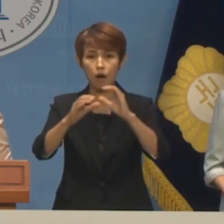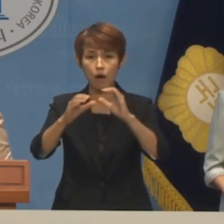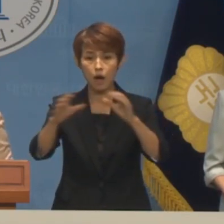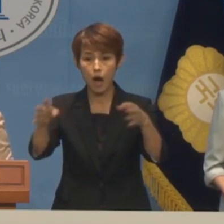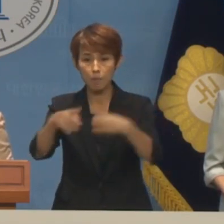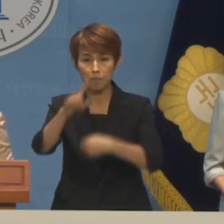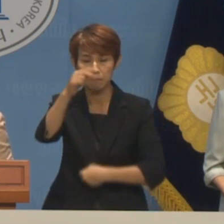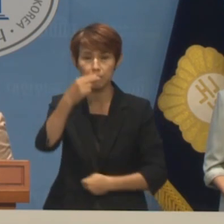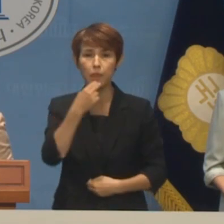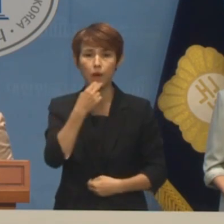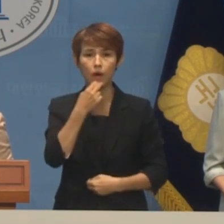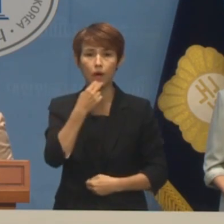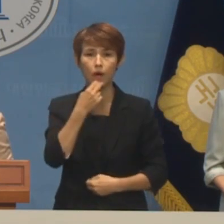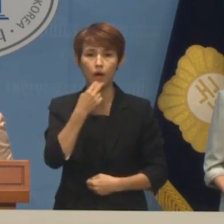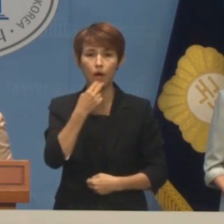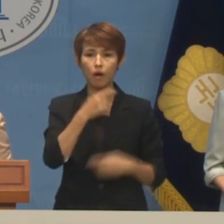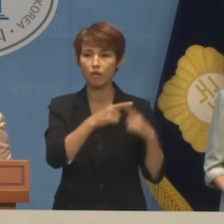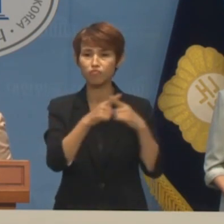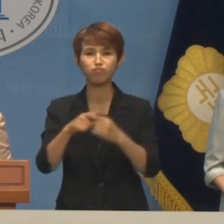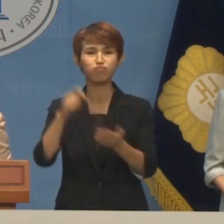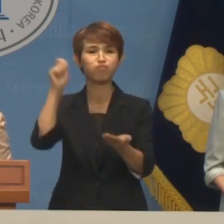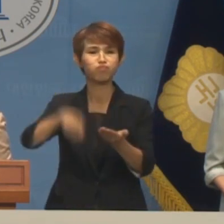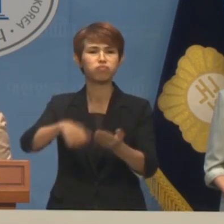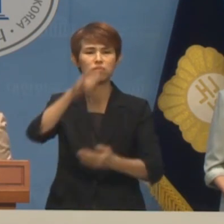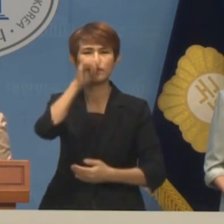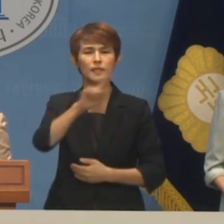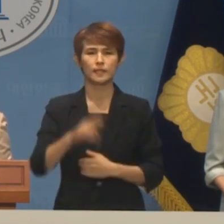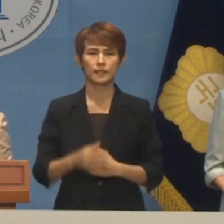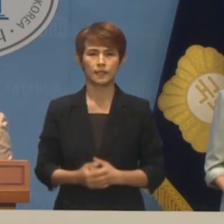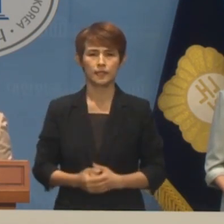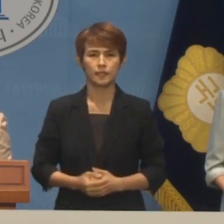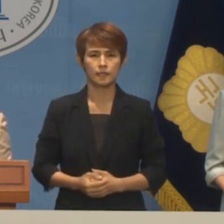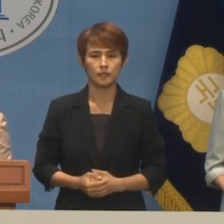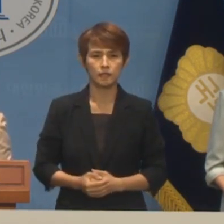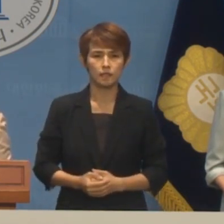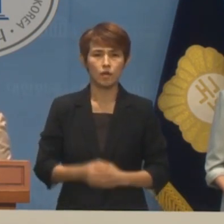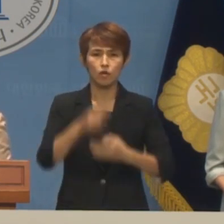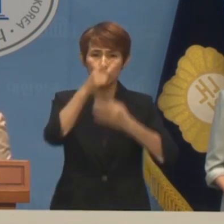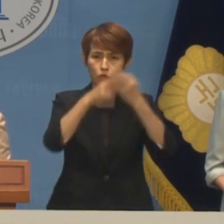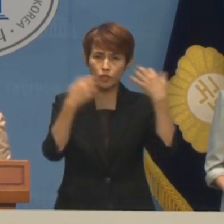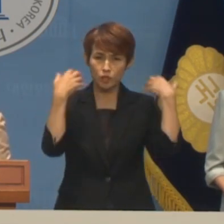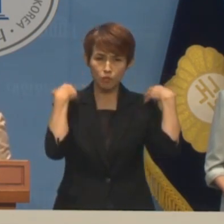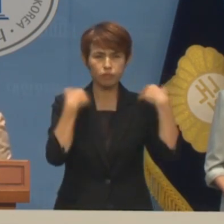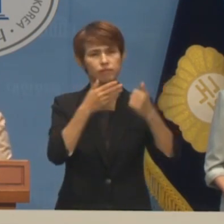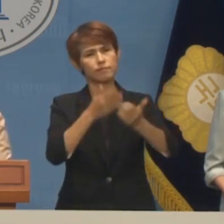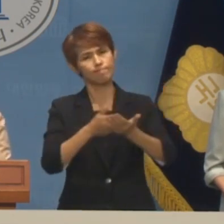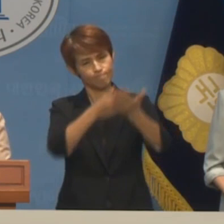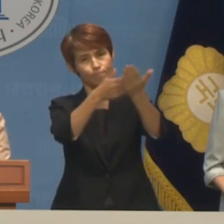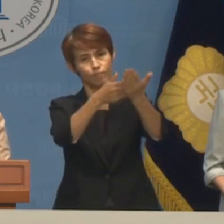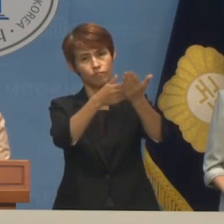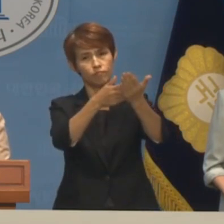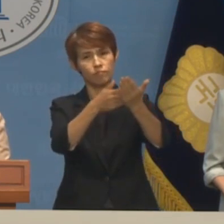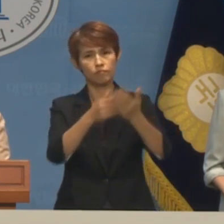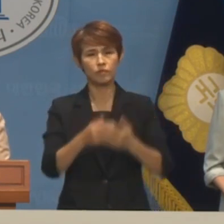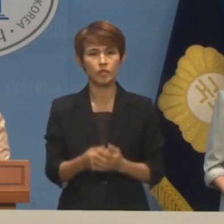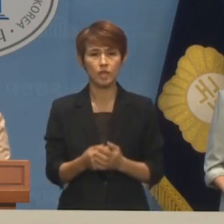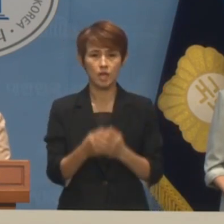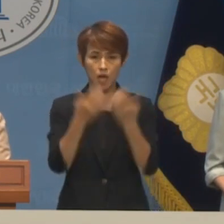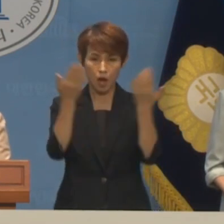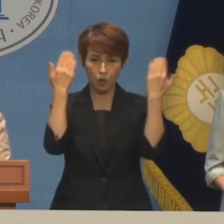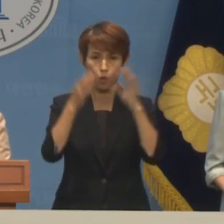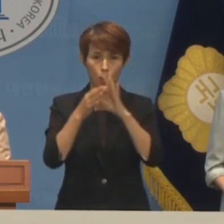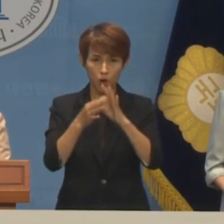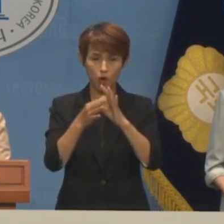과정 없이 일방적으로 몰아붙이고 있습니다. 윤석열 정부에게 바랍니다. 사학구조를